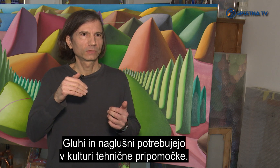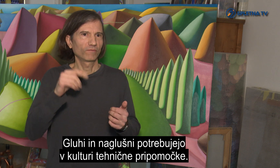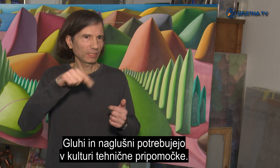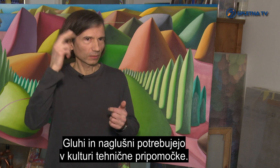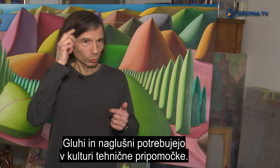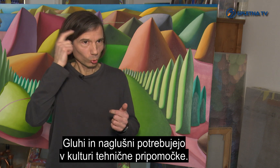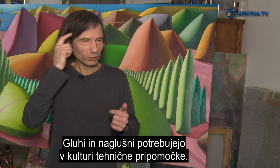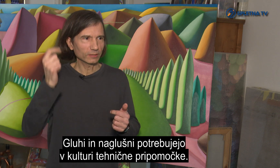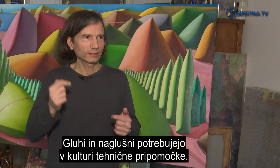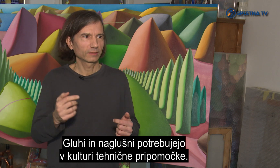v kulturi